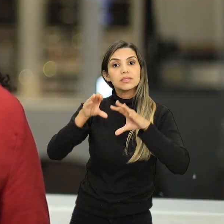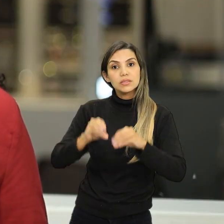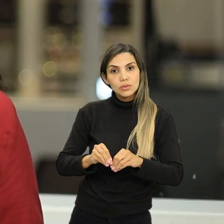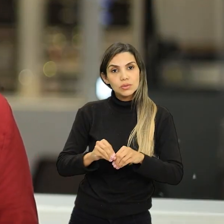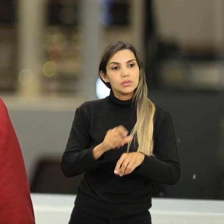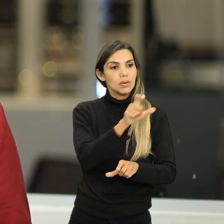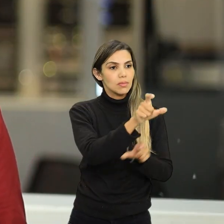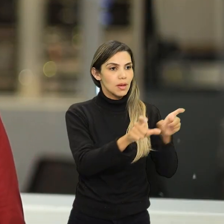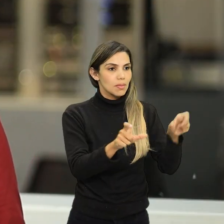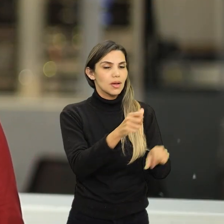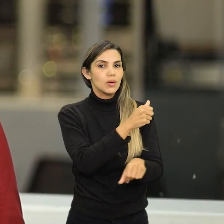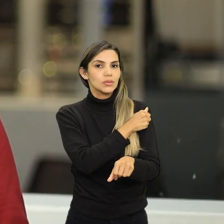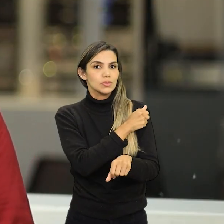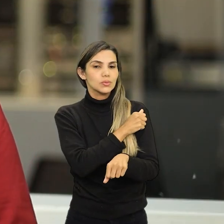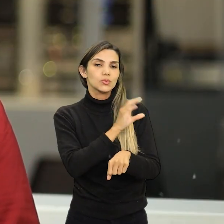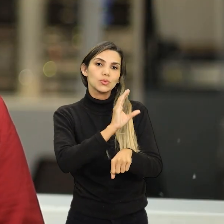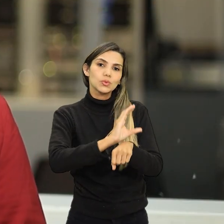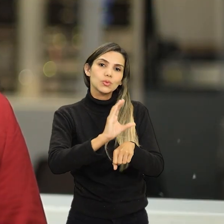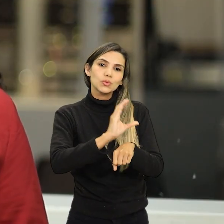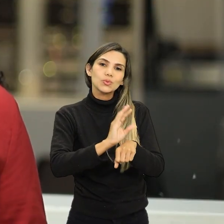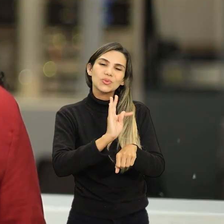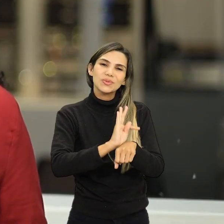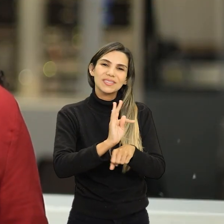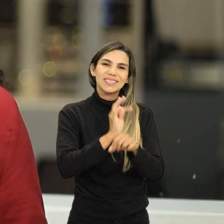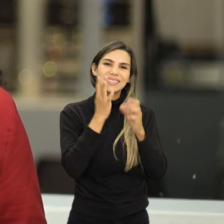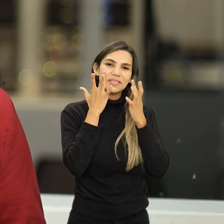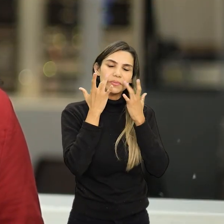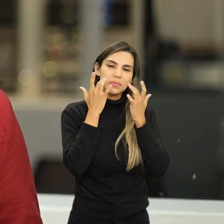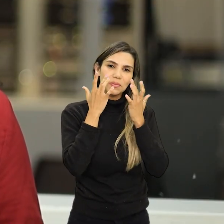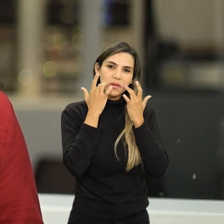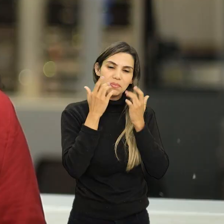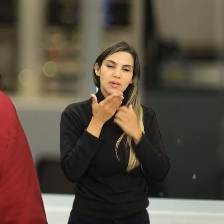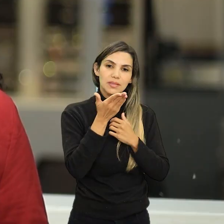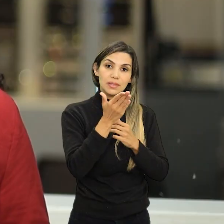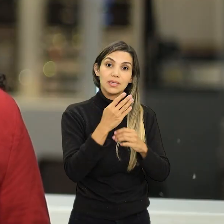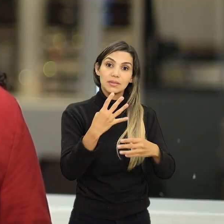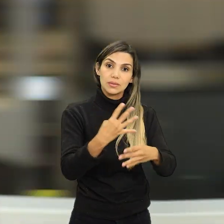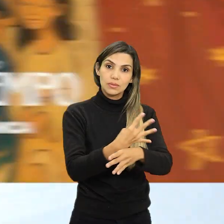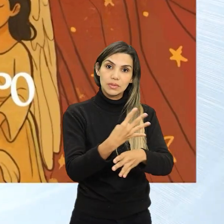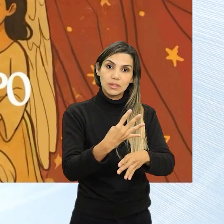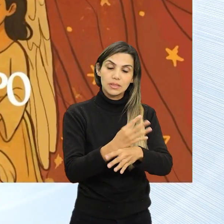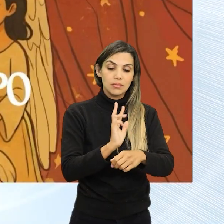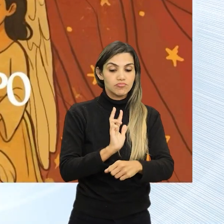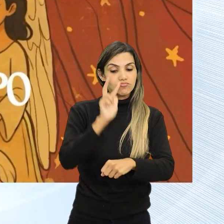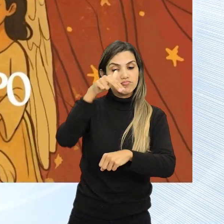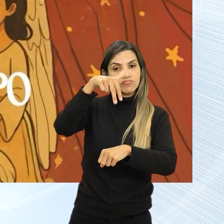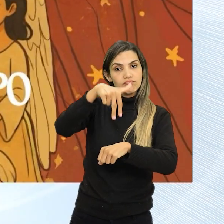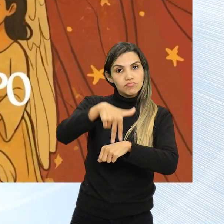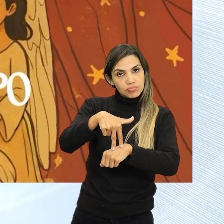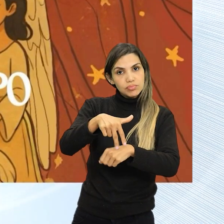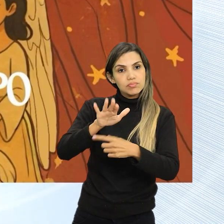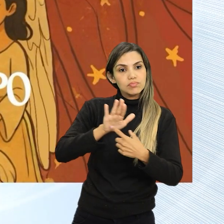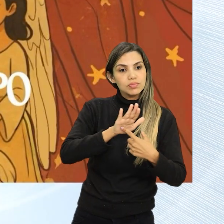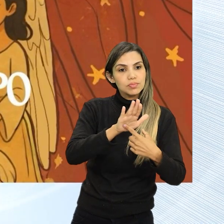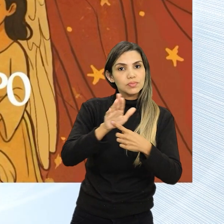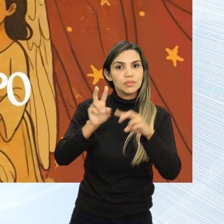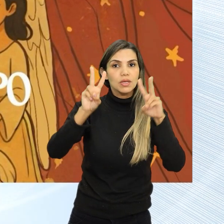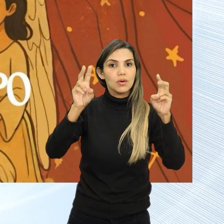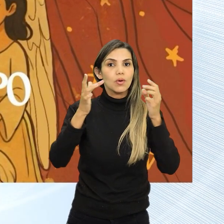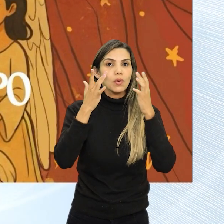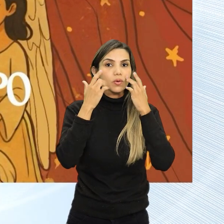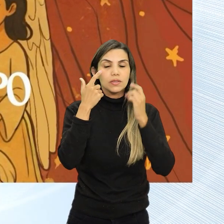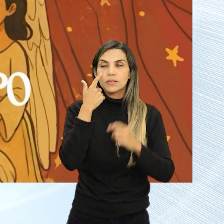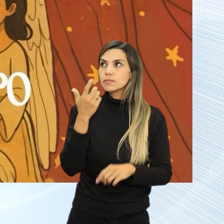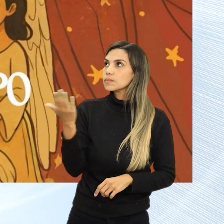noite, os alunos do curso técnico em arte circense da Escola do Futuro Basileu França sobem ao palco com o espetáculo Fios